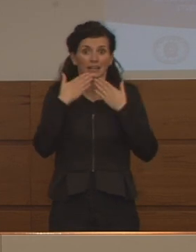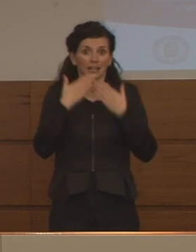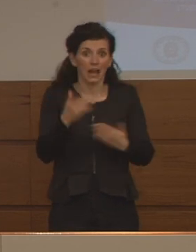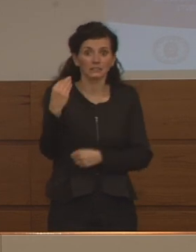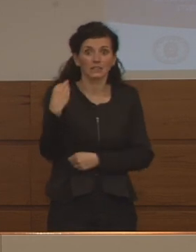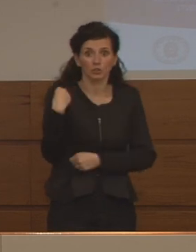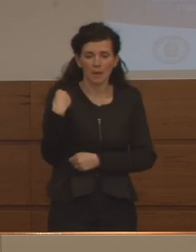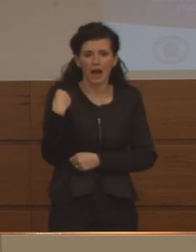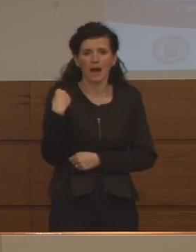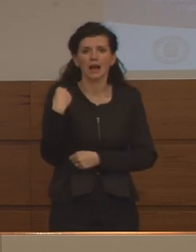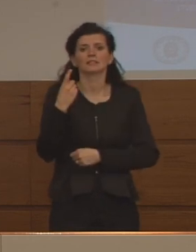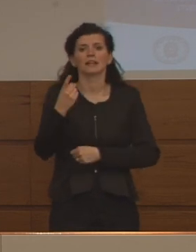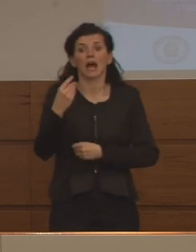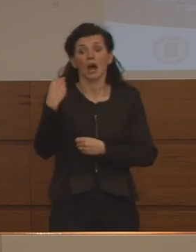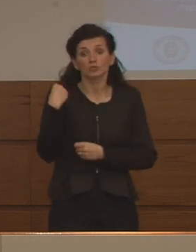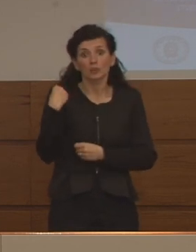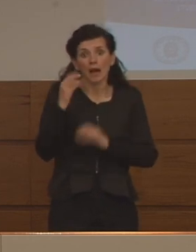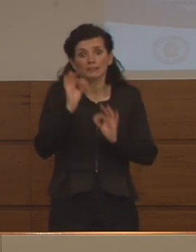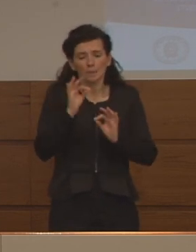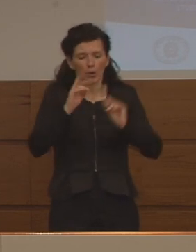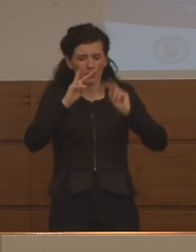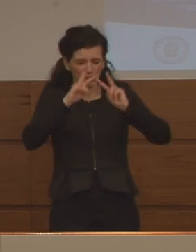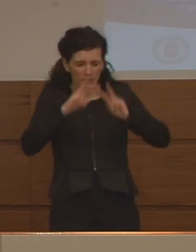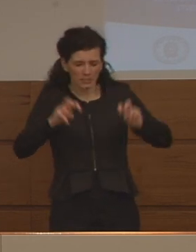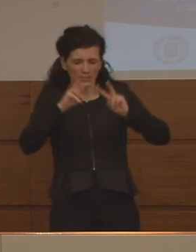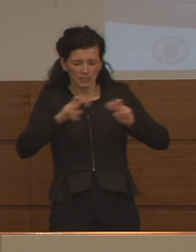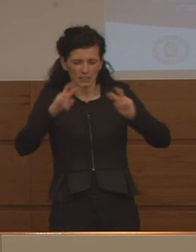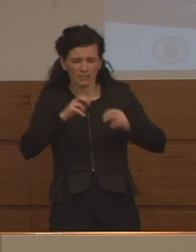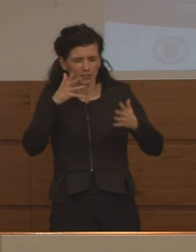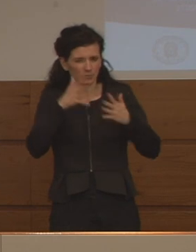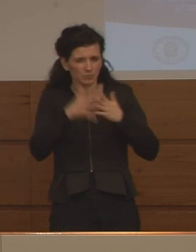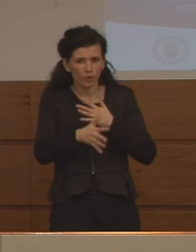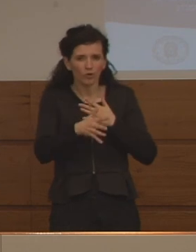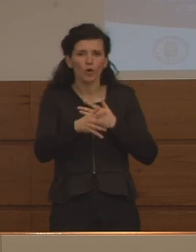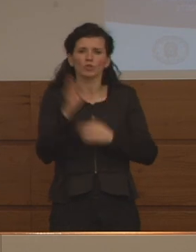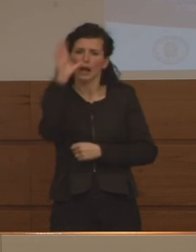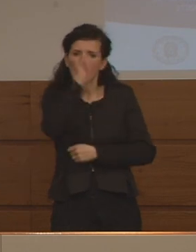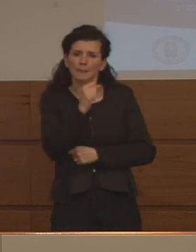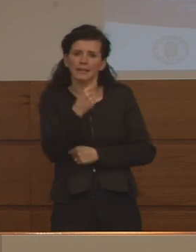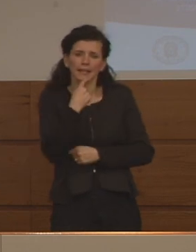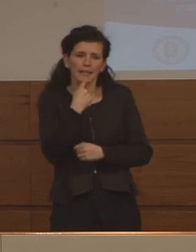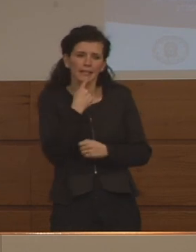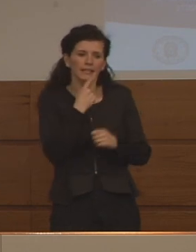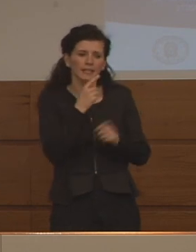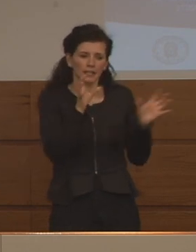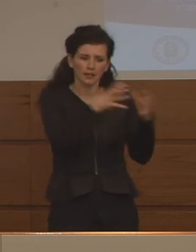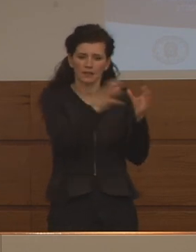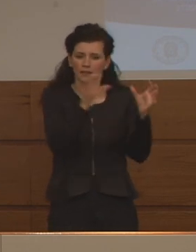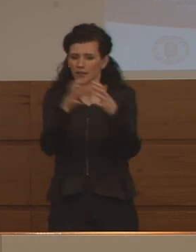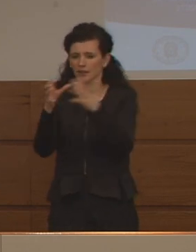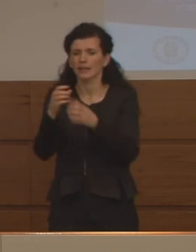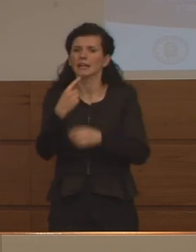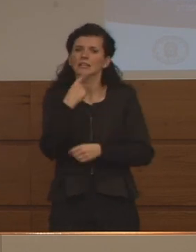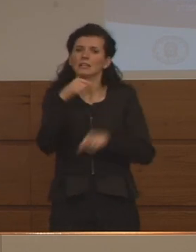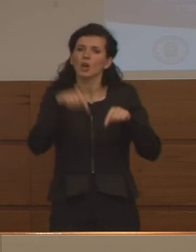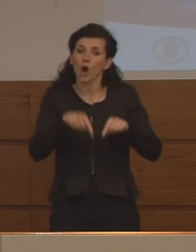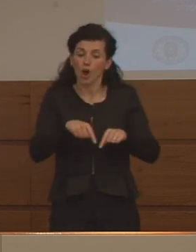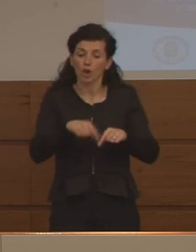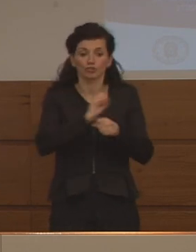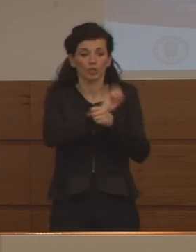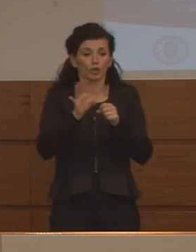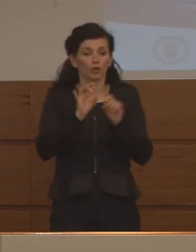direi quasi granulare di identificazione di chi è risultato oggi positivo al